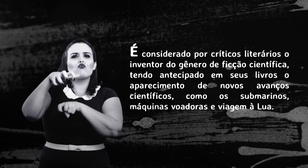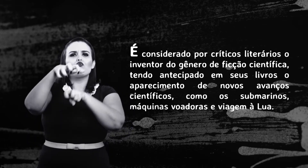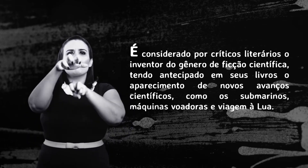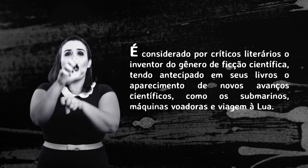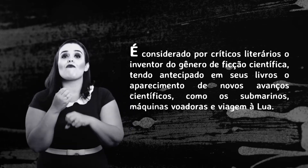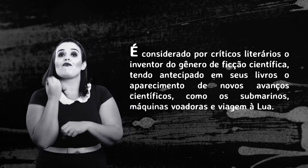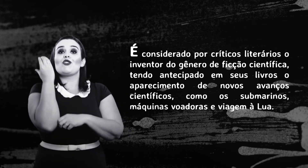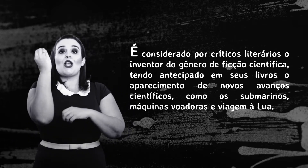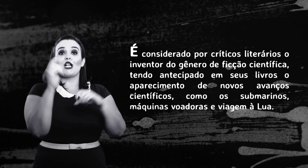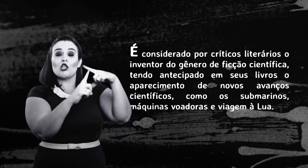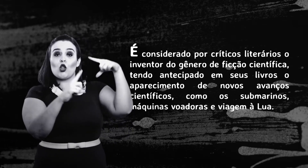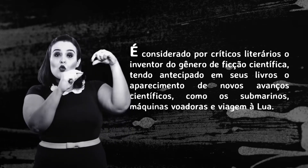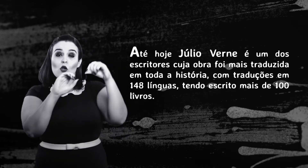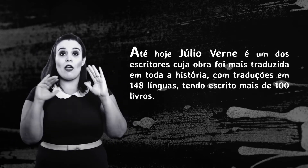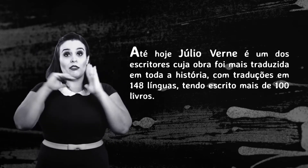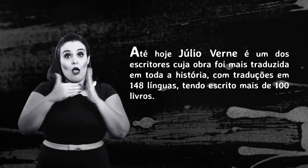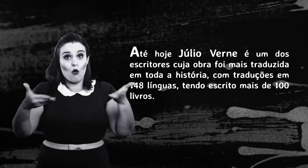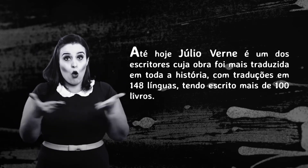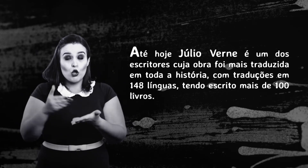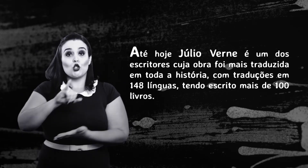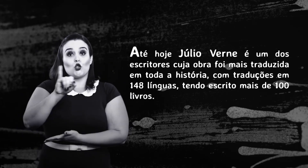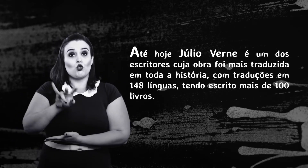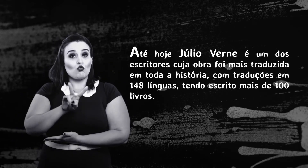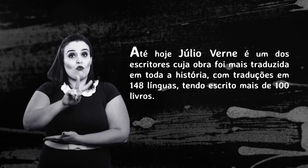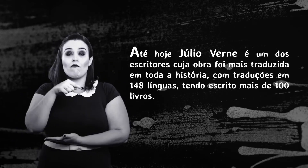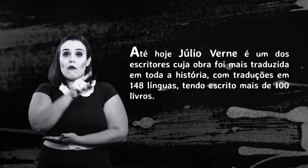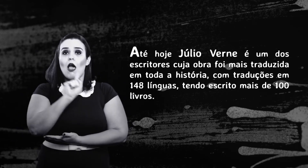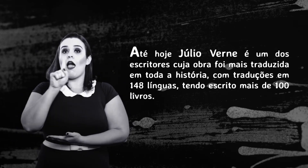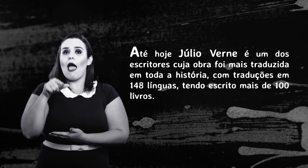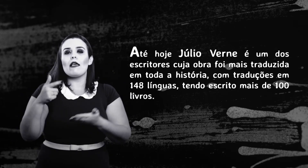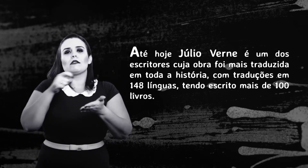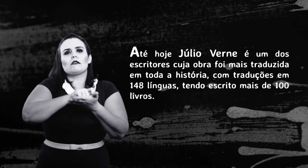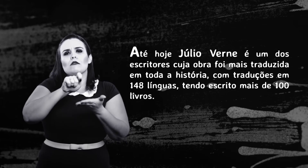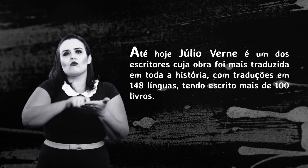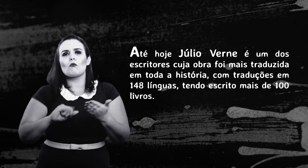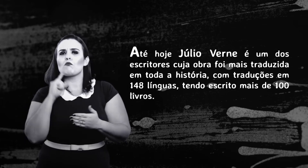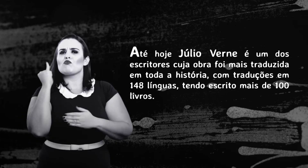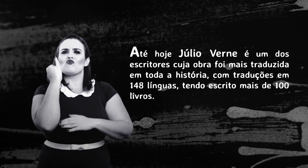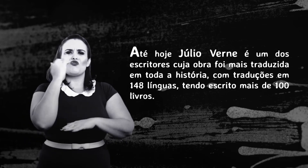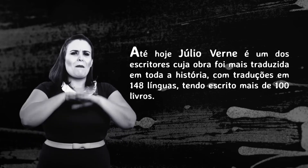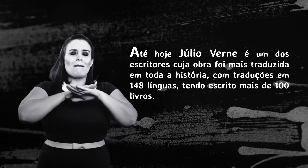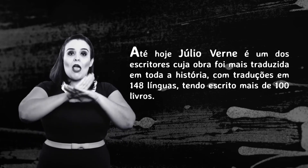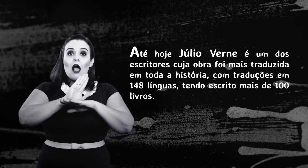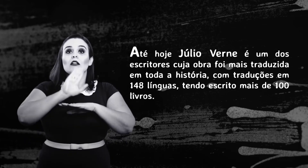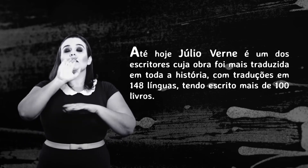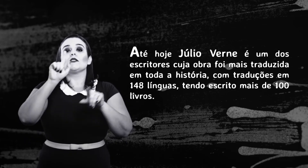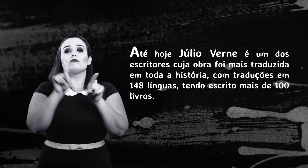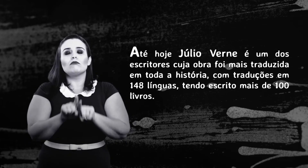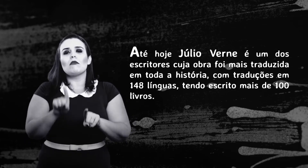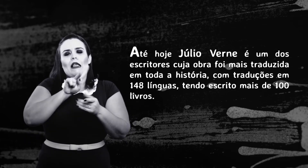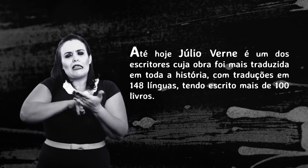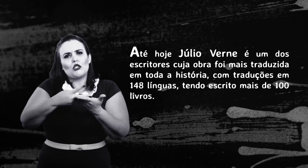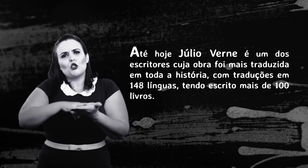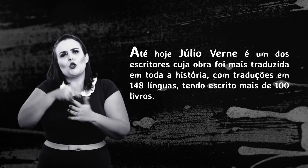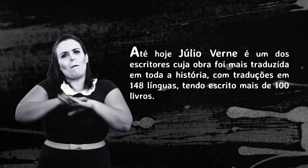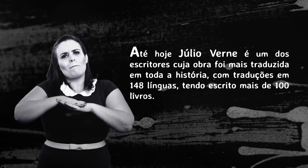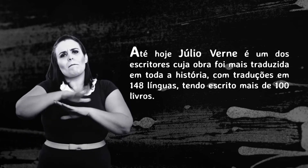e viagem à Lua. Até hoje, Júlio Verne é um dos escritores cuja obra foi mais traduzida em toda a história,